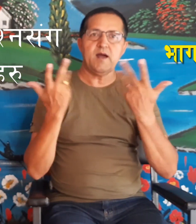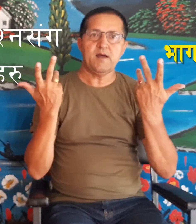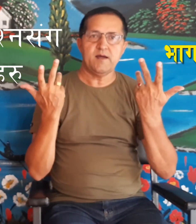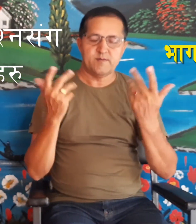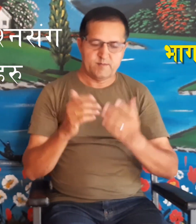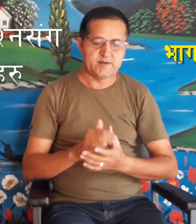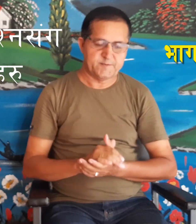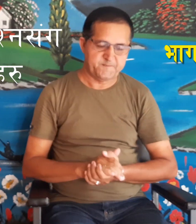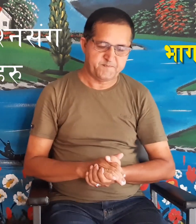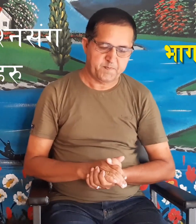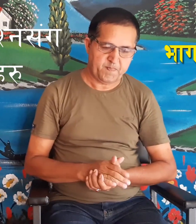कहाँ